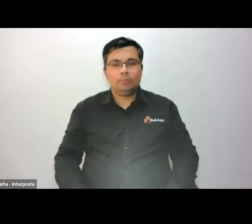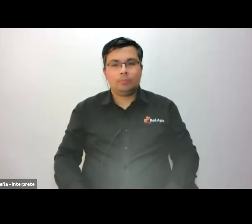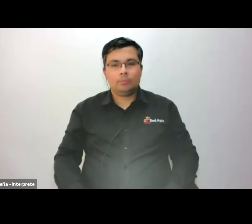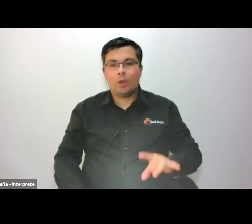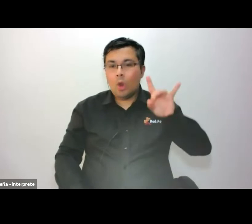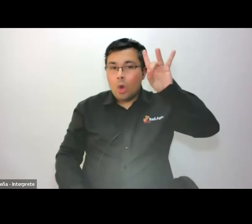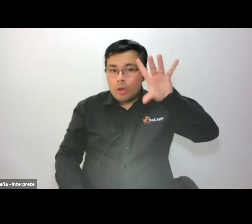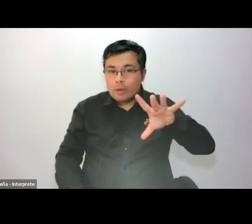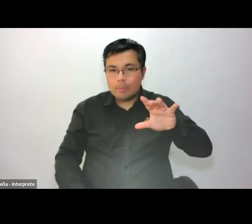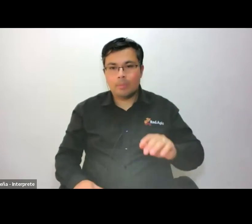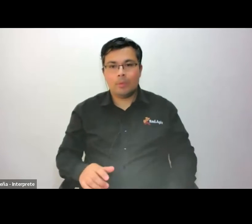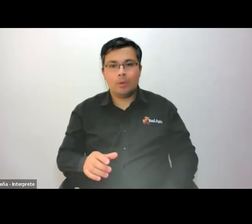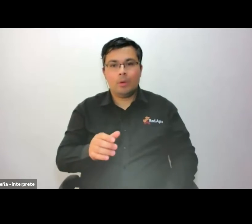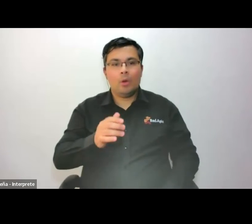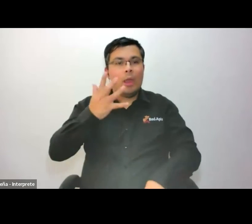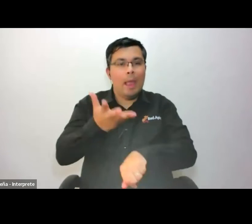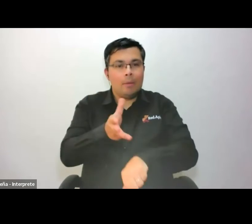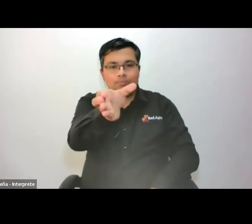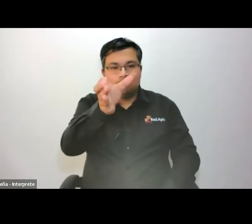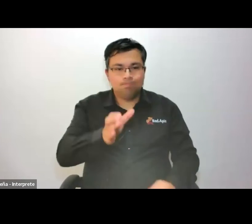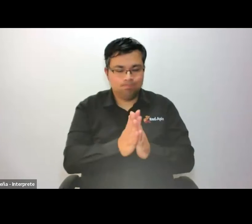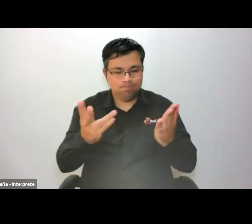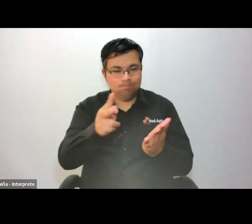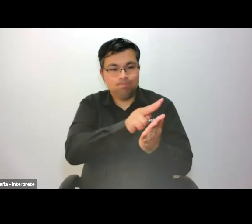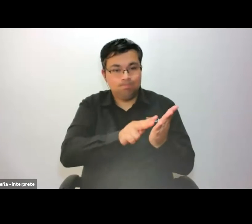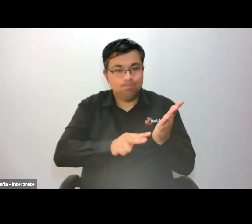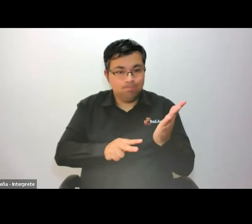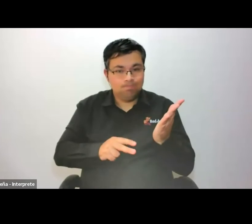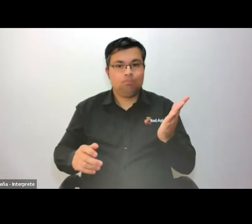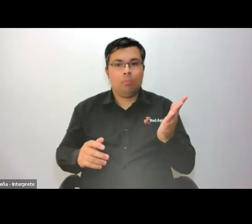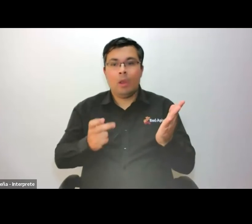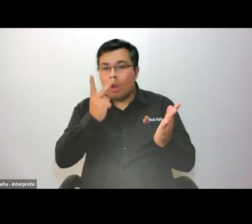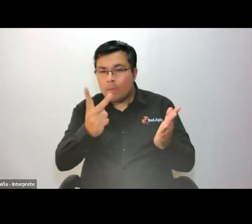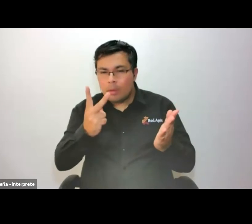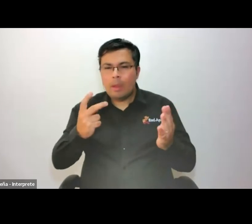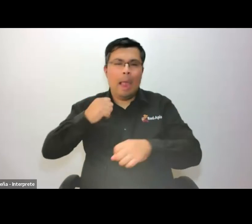la literatura descrito y lo que hemos visto en la práctica después de muchos años,